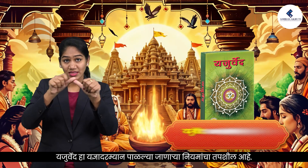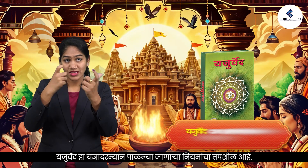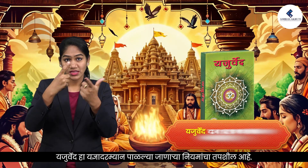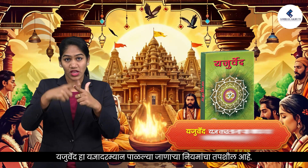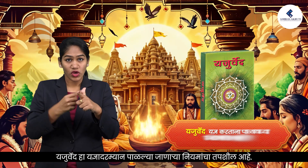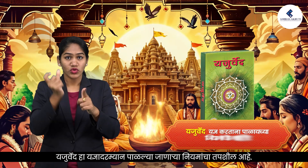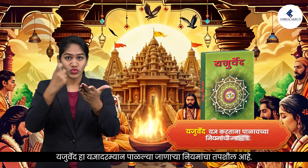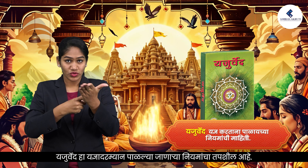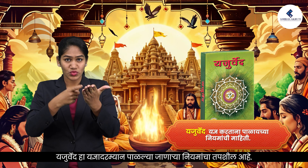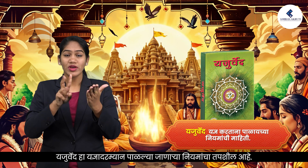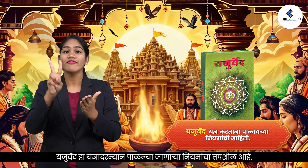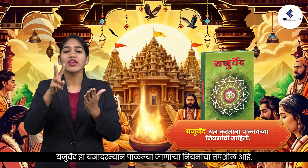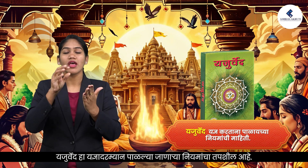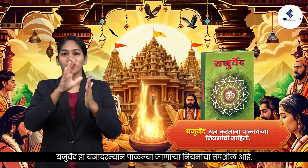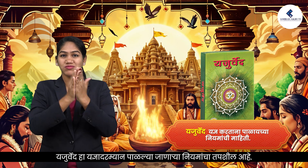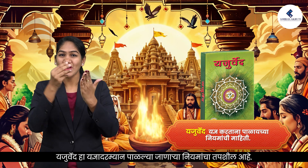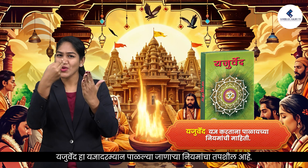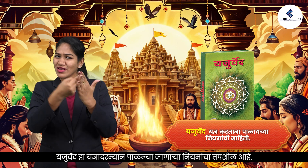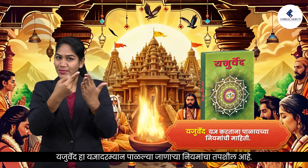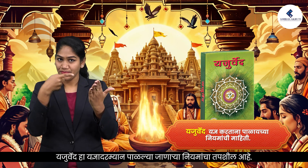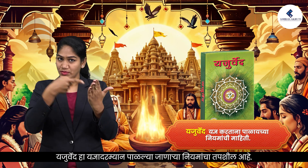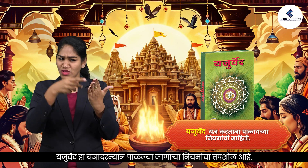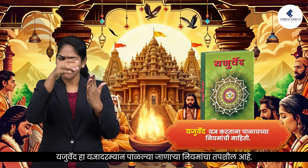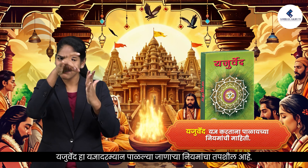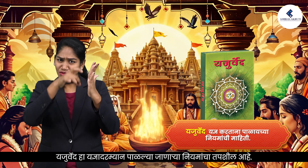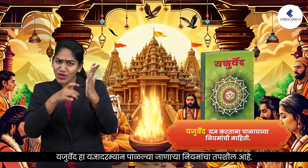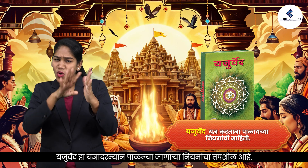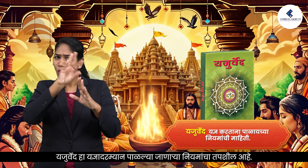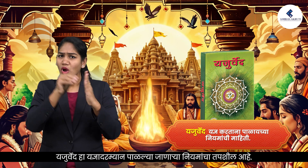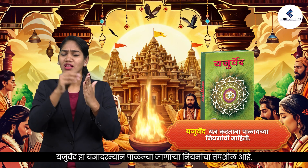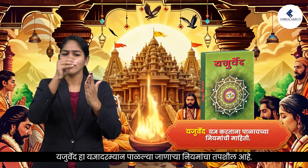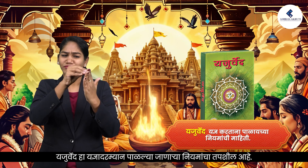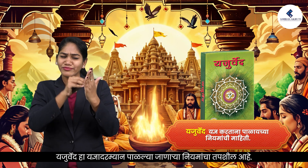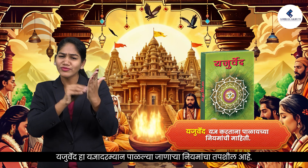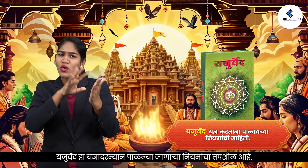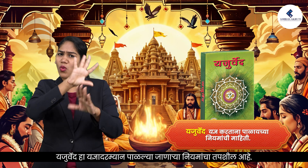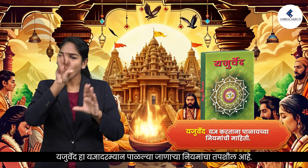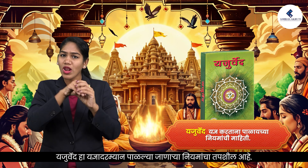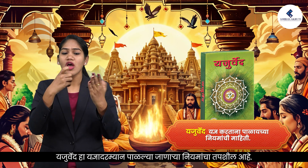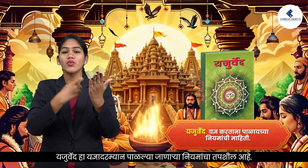यजुर्वेद हा यज्ञादरम्यान पाळल्या जाणाऱ्या नियमांचा तपशील आहे.